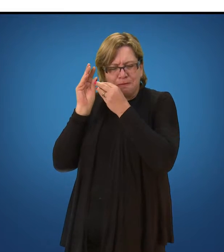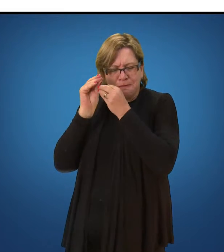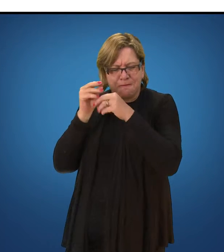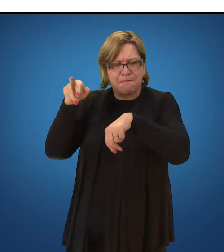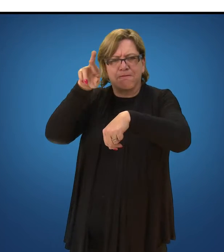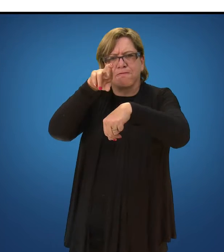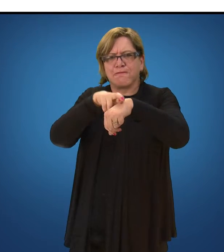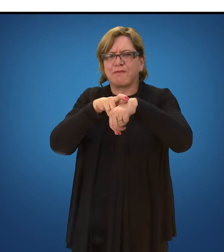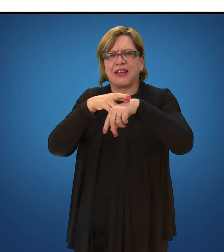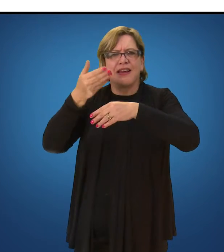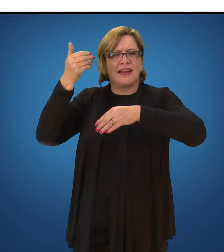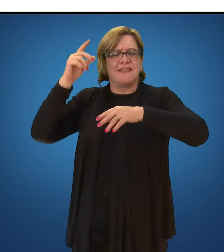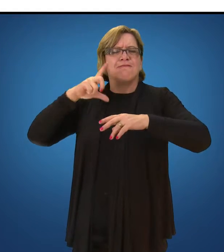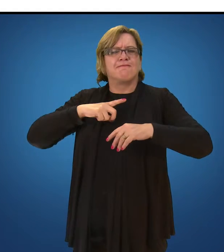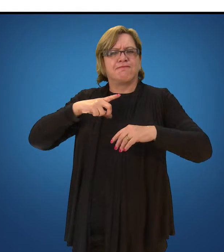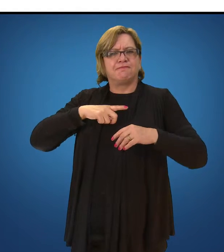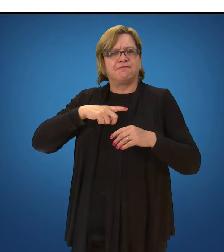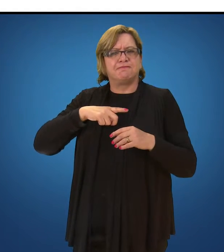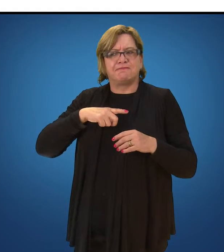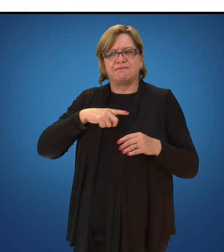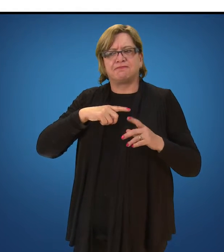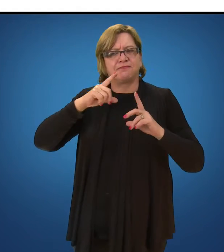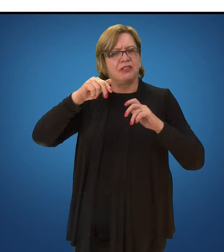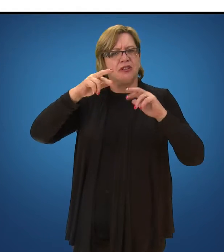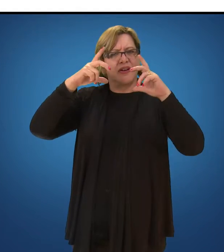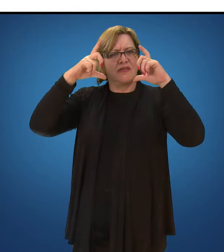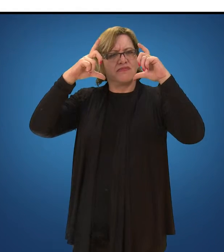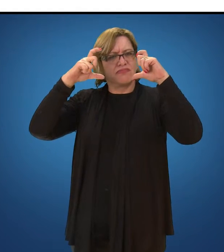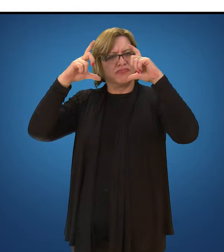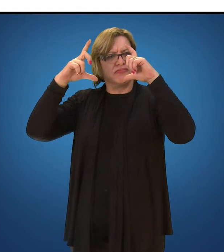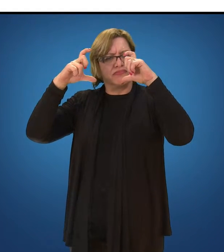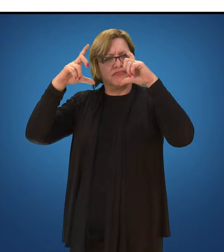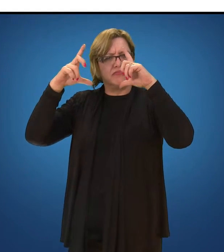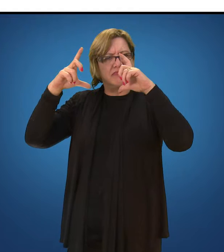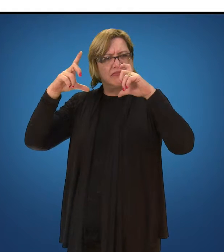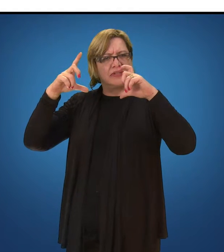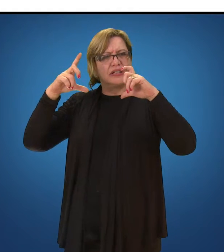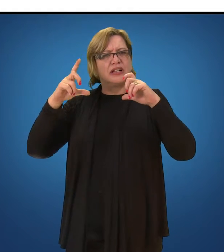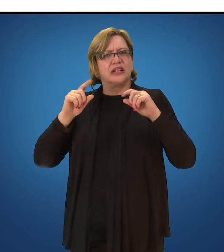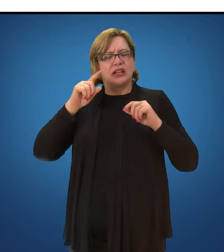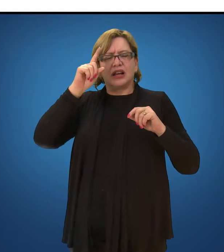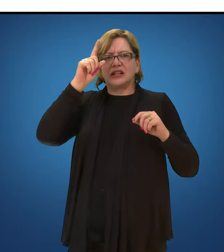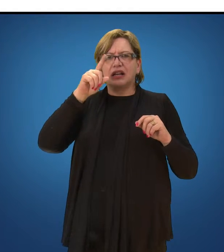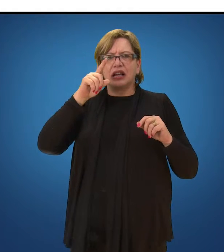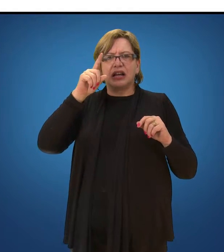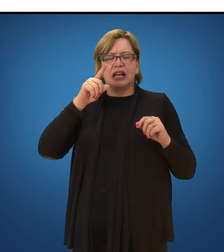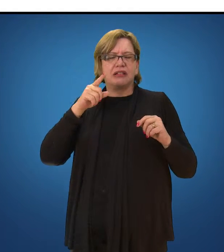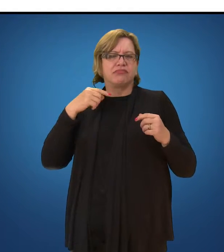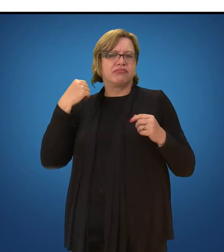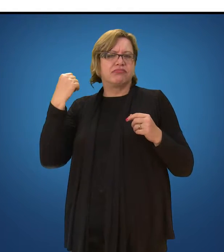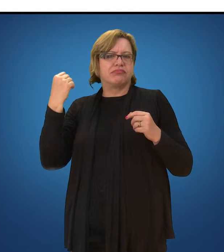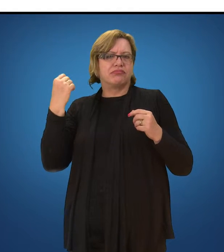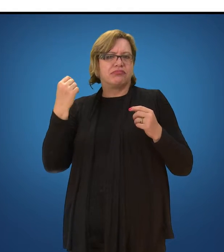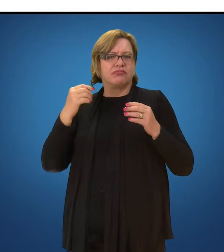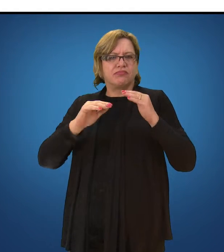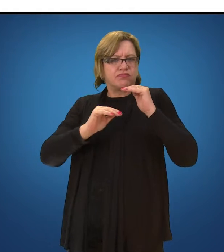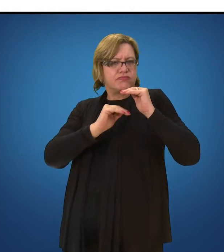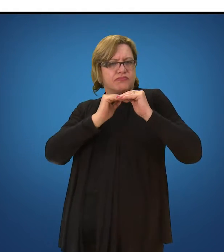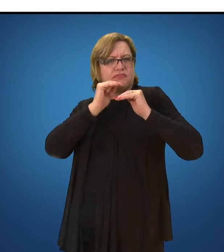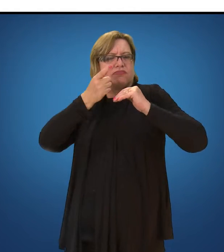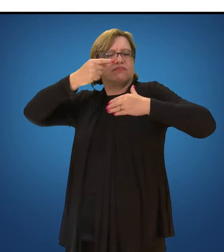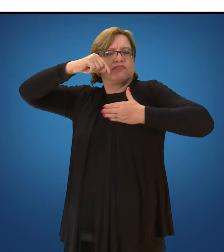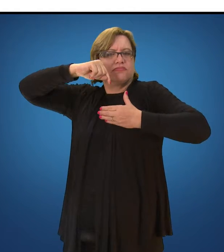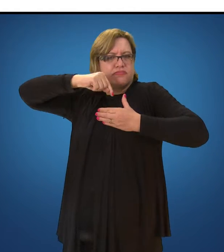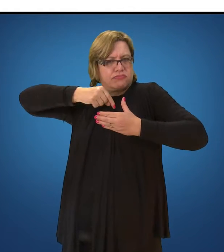que existiu na forma que uma máquina fotográfica registra o passado. É muito mais esse processo